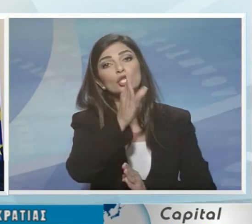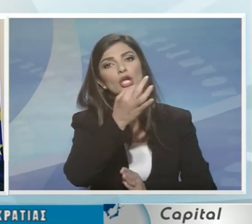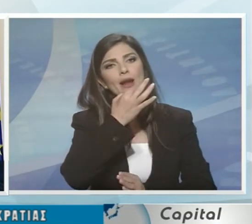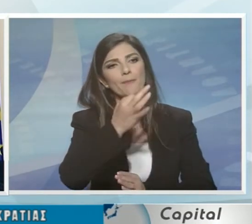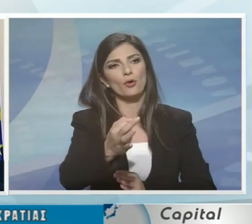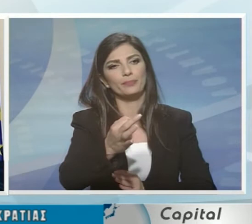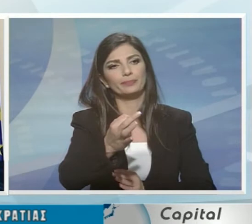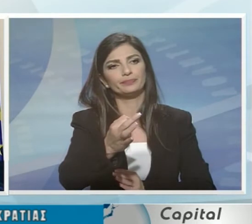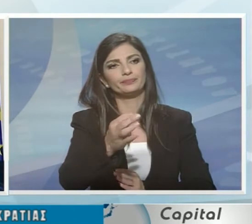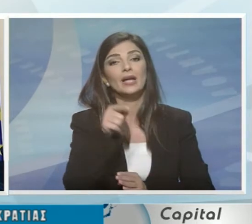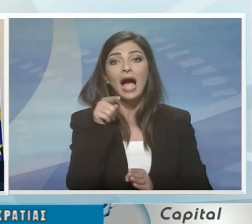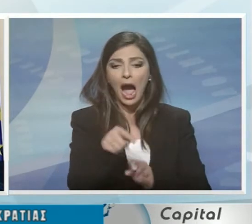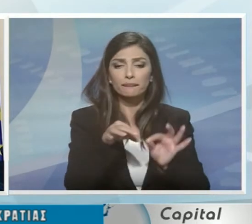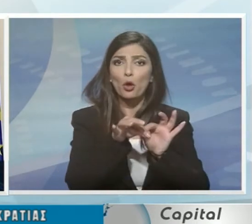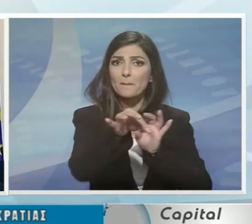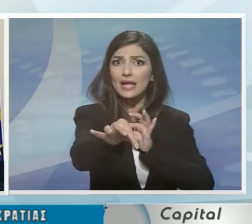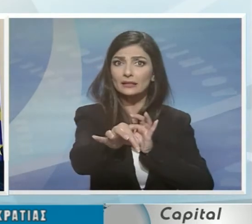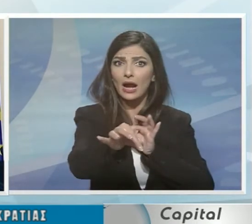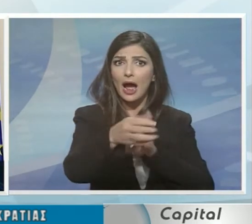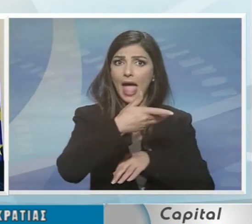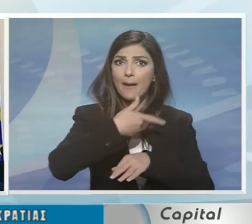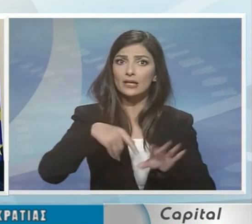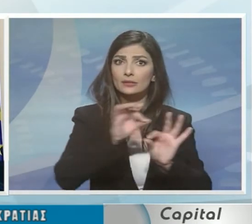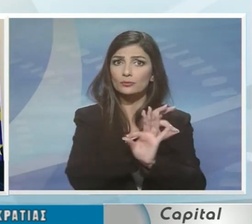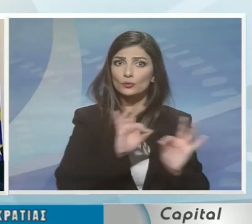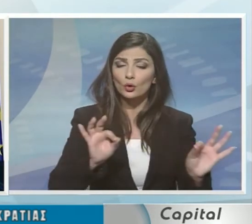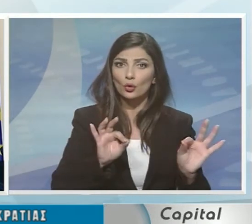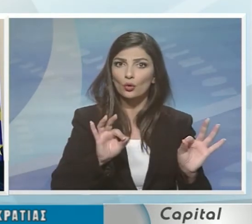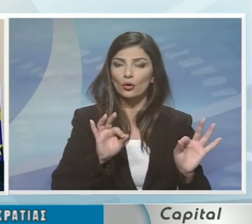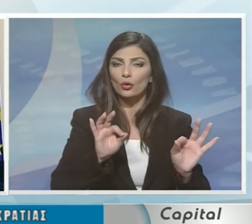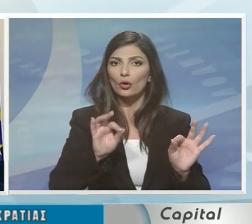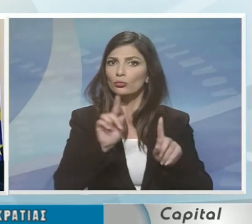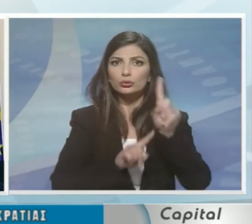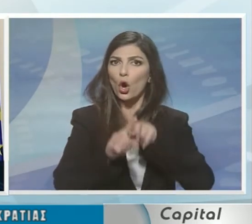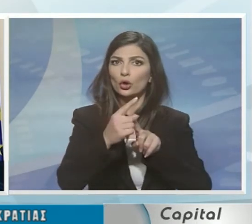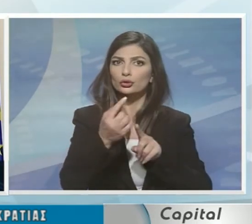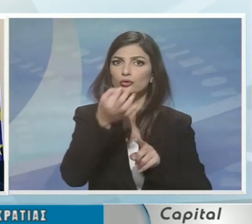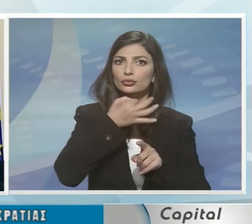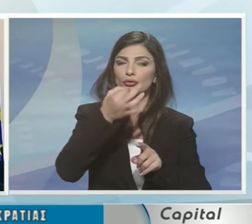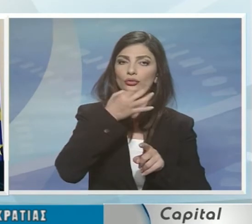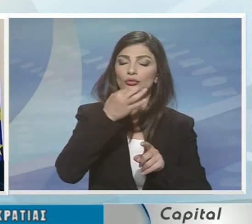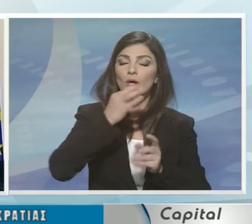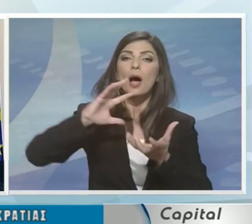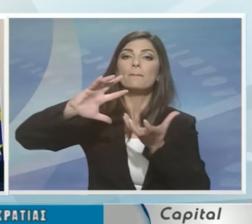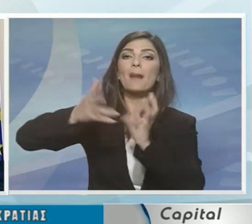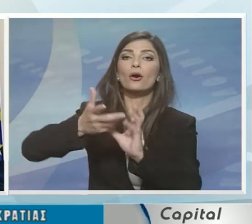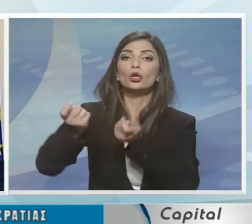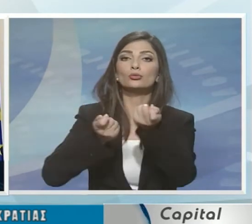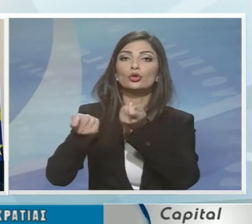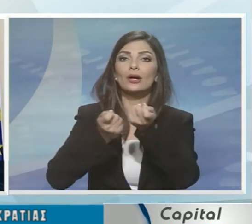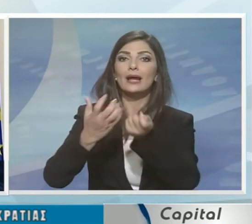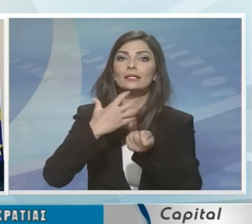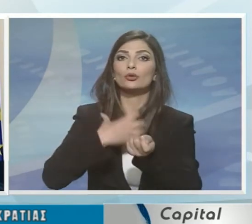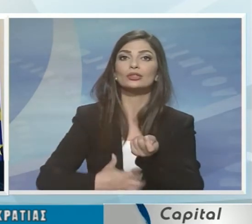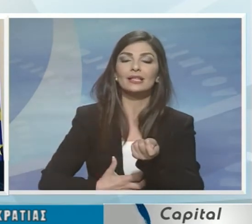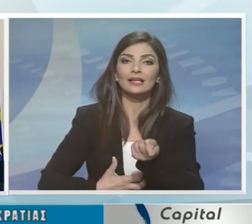αποτέλεσμα συστάσεων και συνεννόησης με τον Παγκόσμιο Οργανισμό Υγείας και το Ευρωπαϊκό Κέντρο Πρόληψης και Ελέγχου